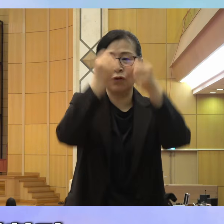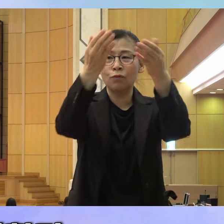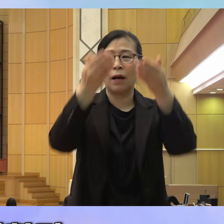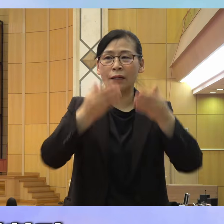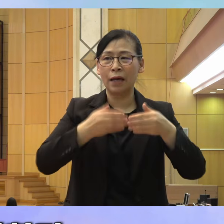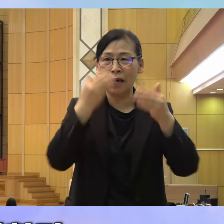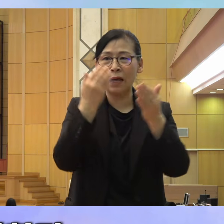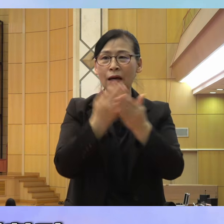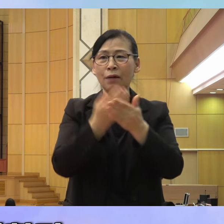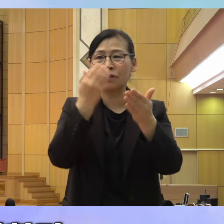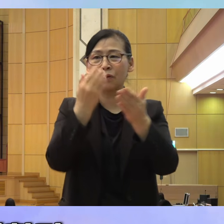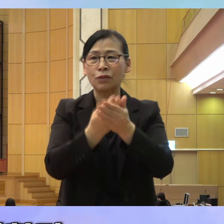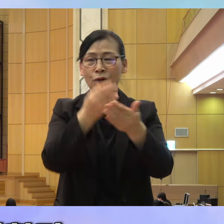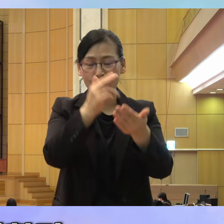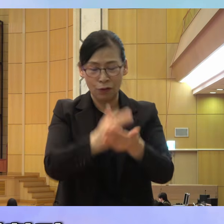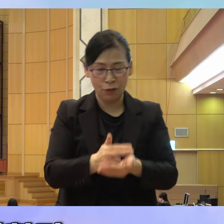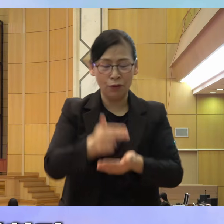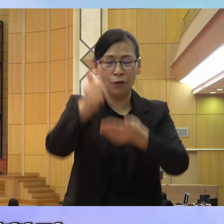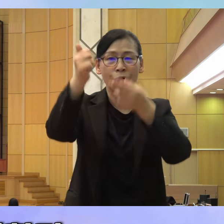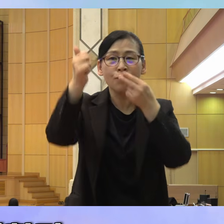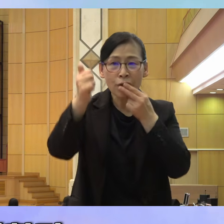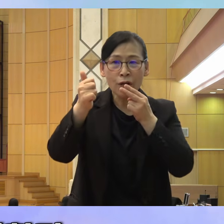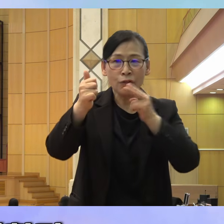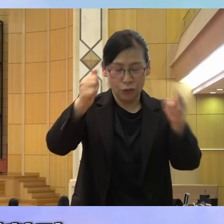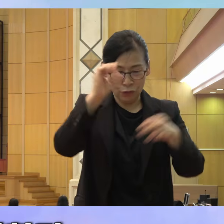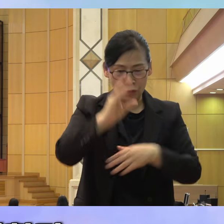찬양합니다. 주여 성령의